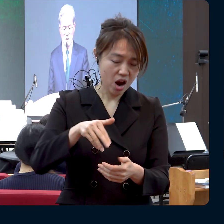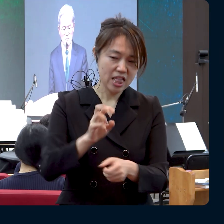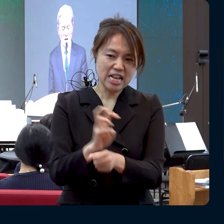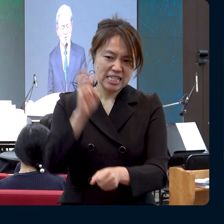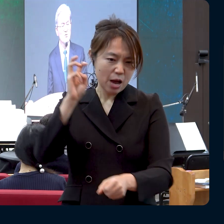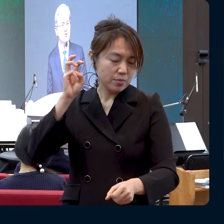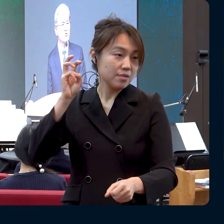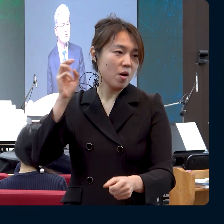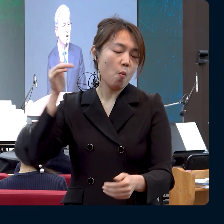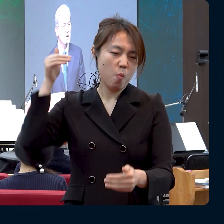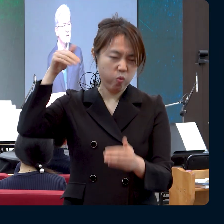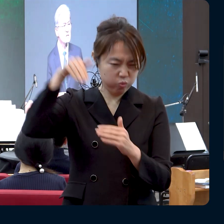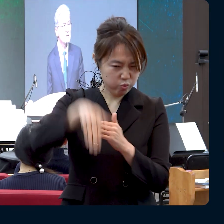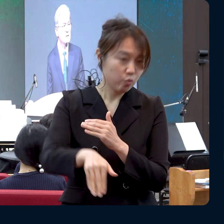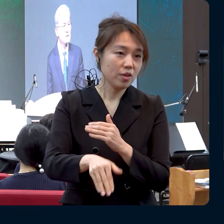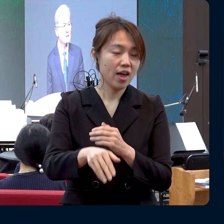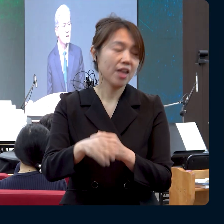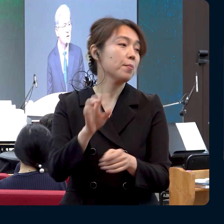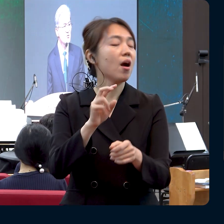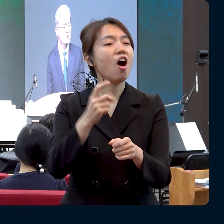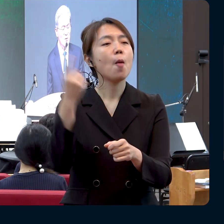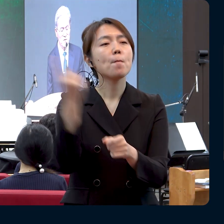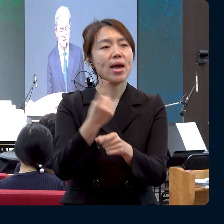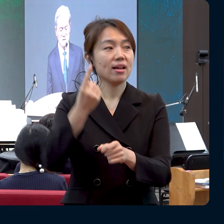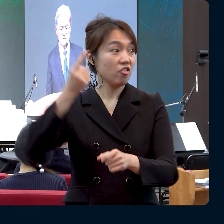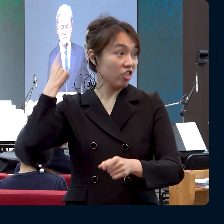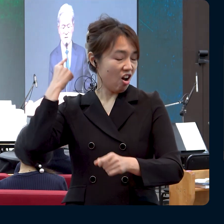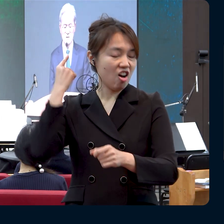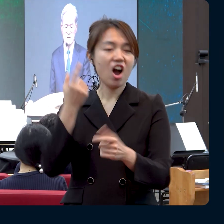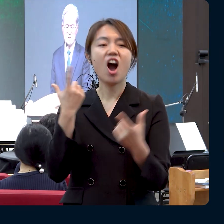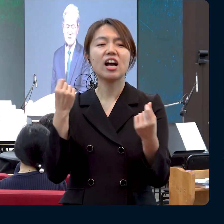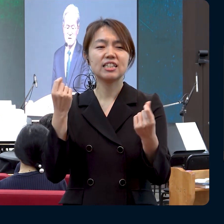정말 100년 뒤로 추락할지 알 수가 없는,